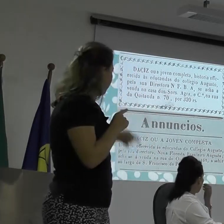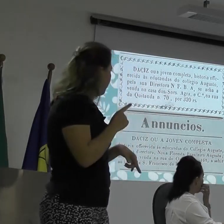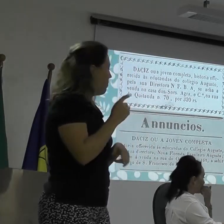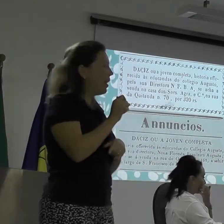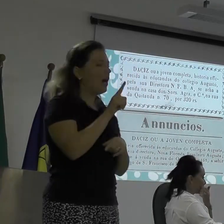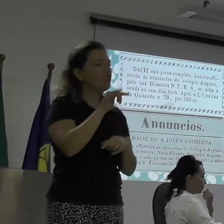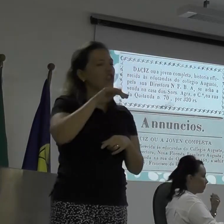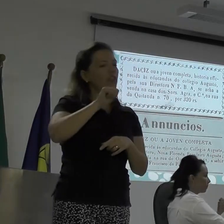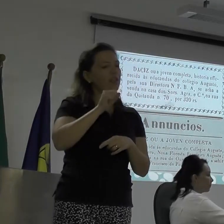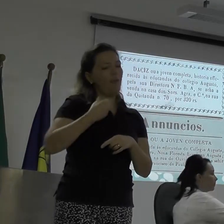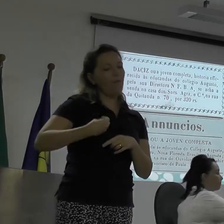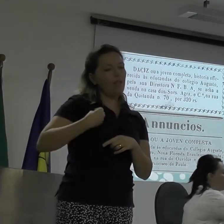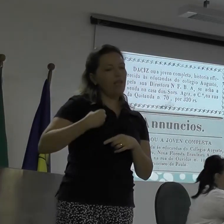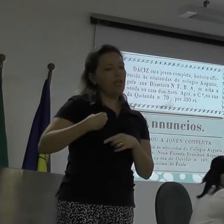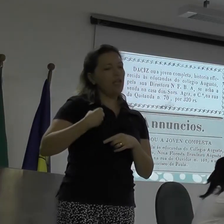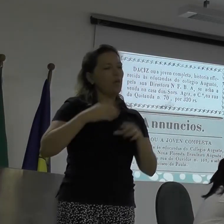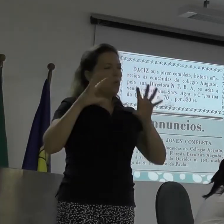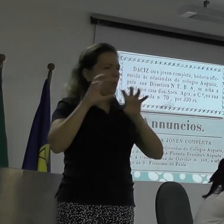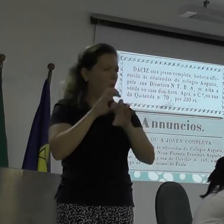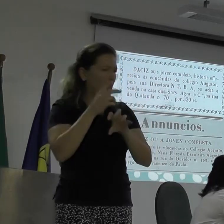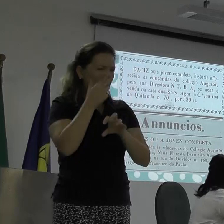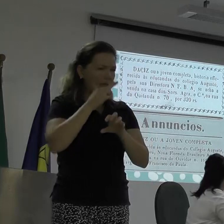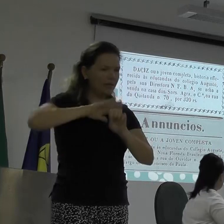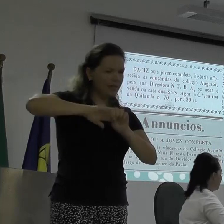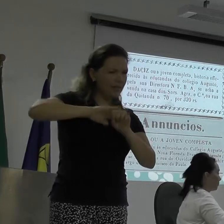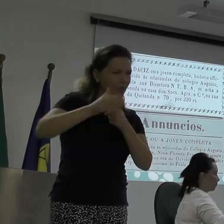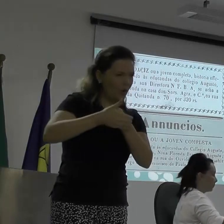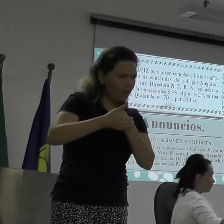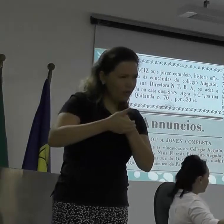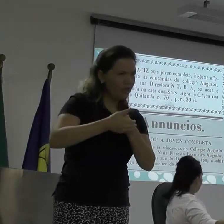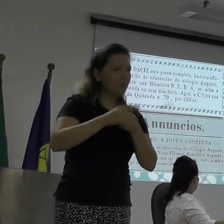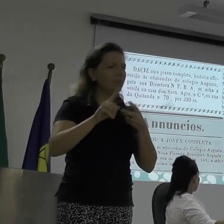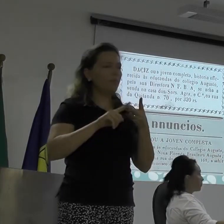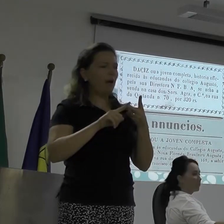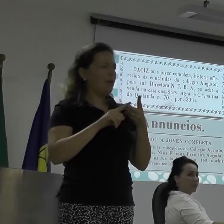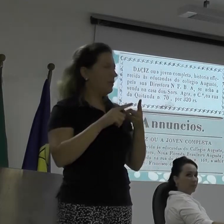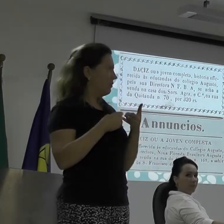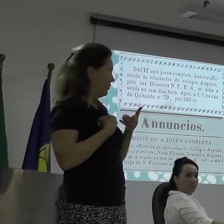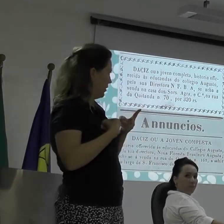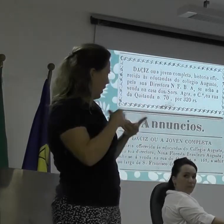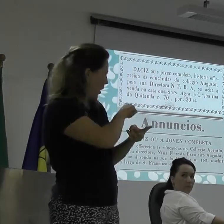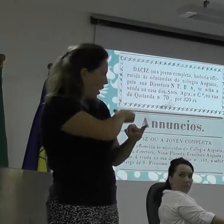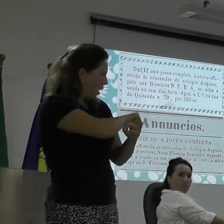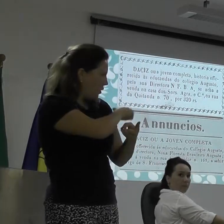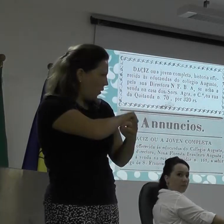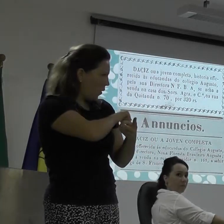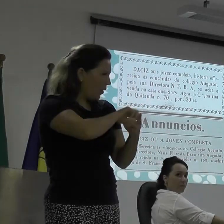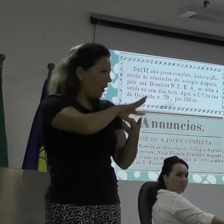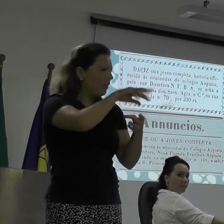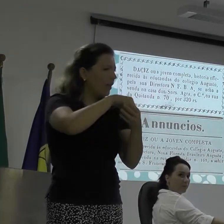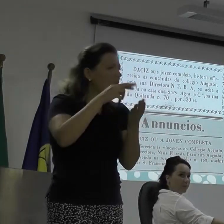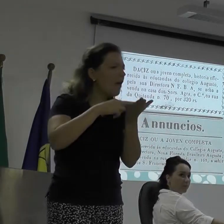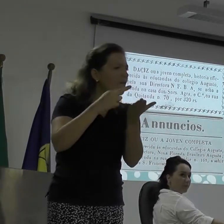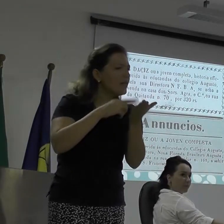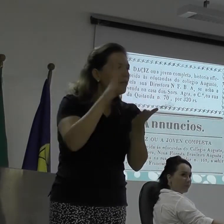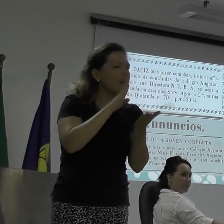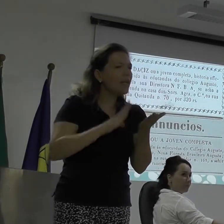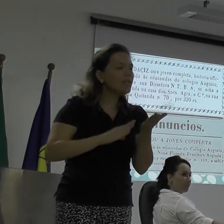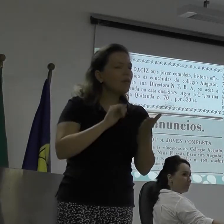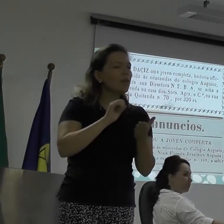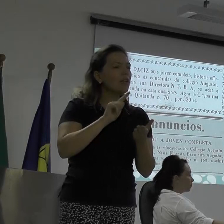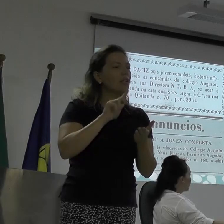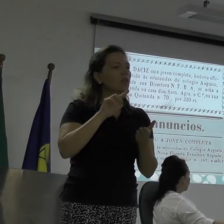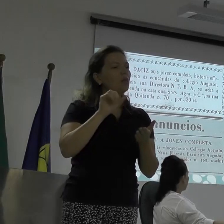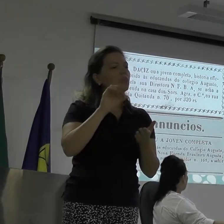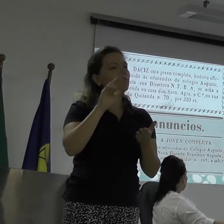O Passeio ao Queoduto da Carioca, O Pranto Filial, na revista Brasil Ilustrado, do Rio de Janeiro,